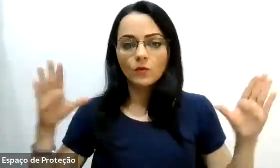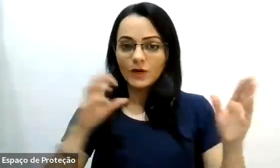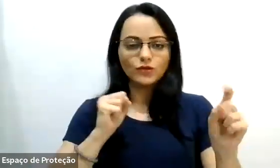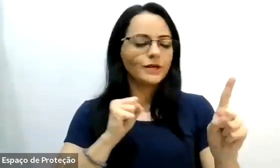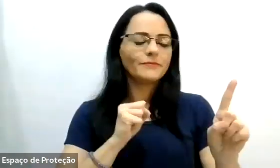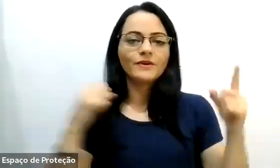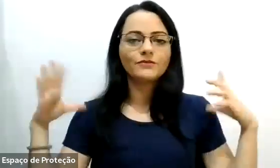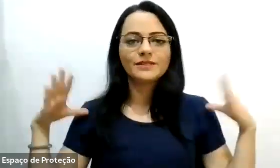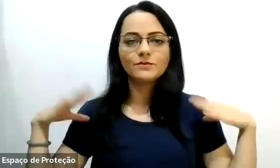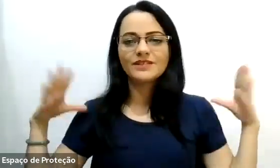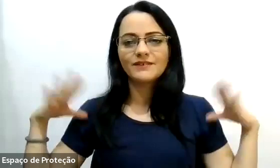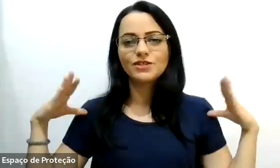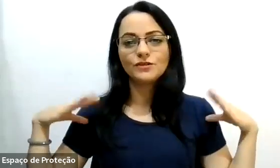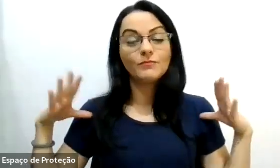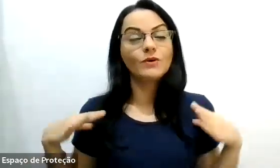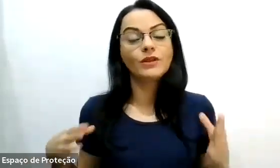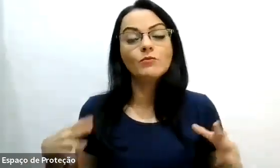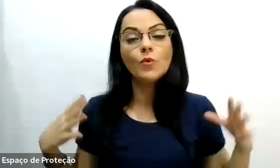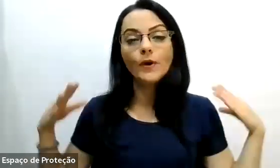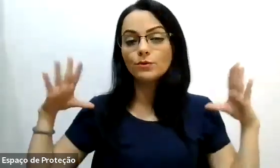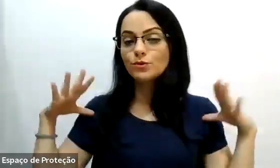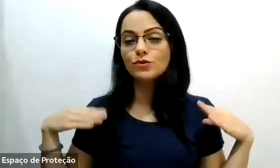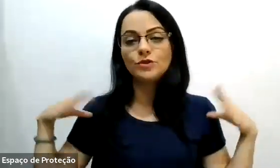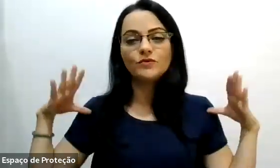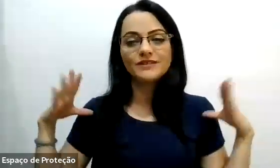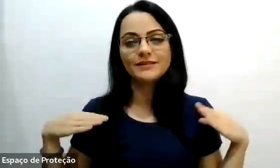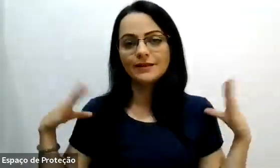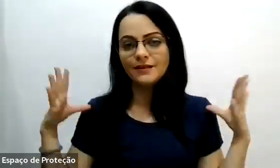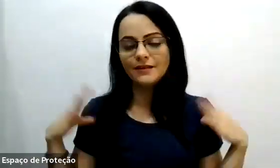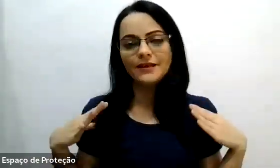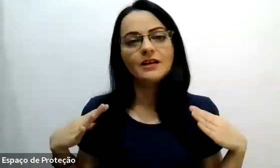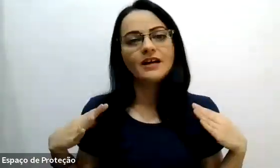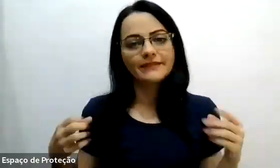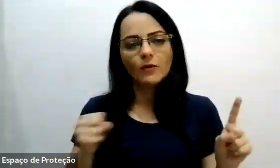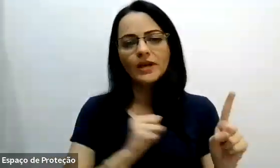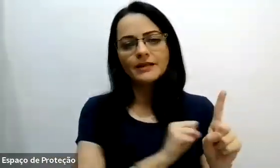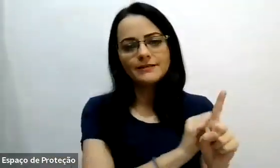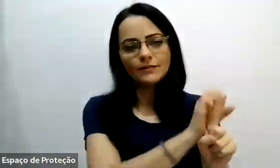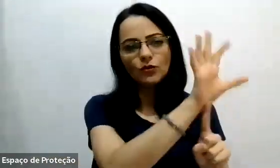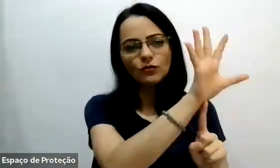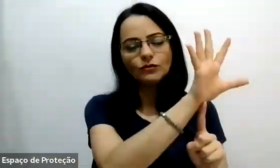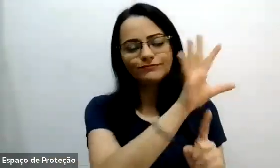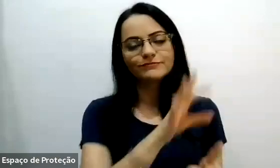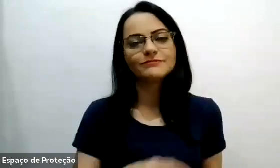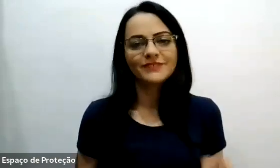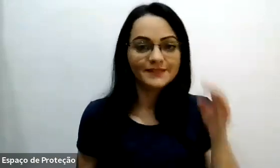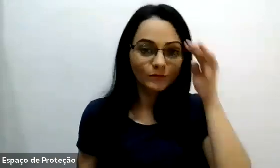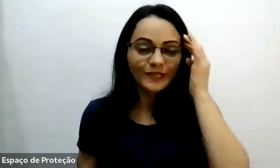O anjo, né? Olha eu fazendo o sinal antigo. Eu tenho muito costume de fazer esse aqui. Até eu pegar esse novo, vai ser um pouquinho